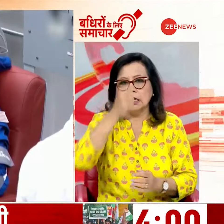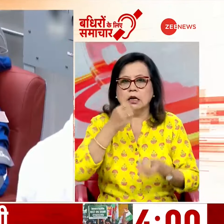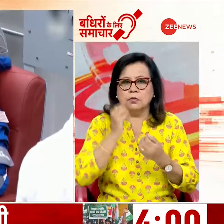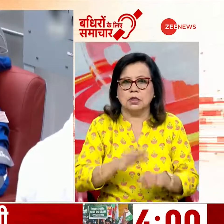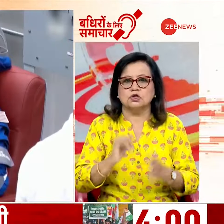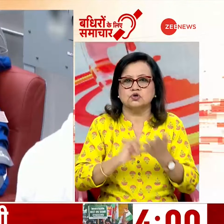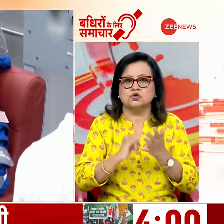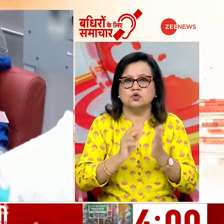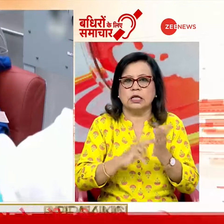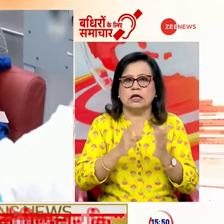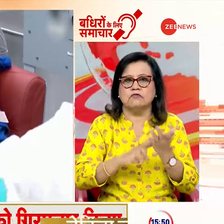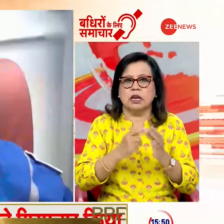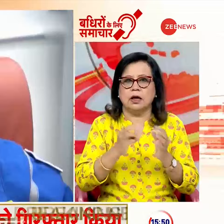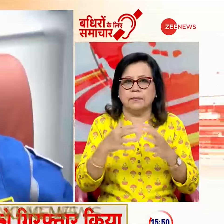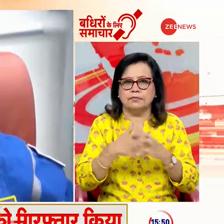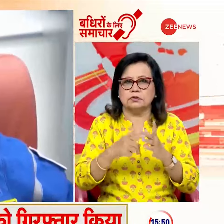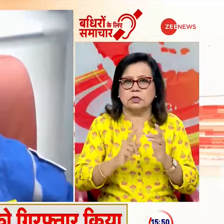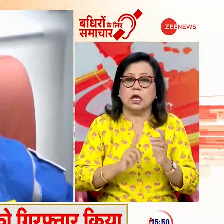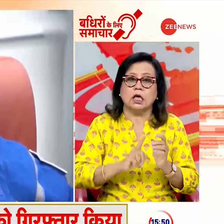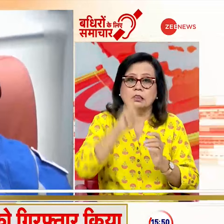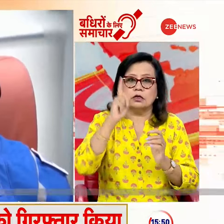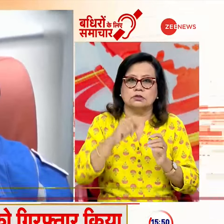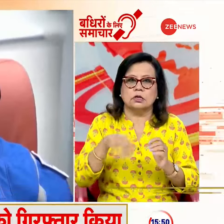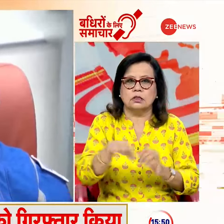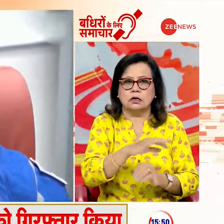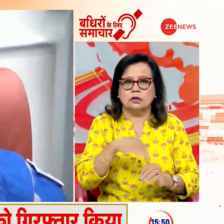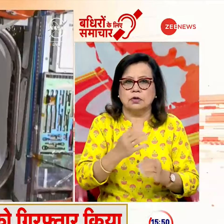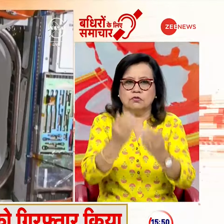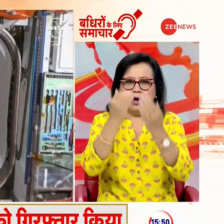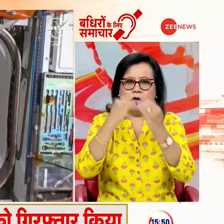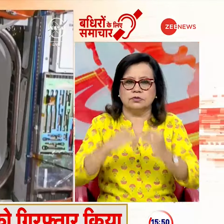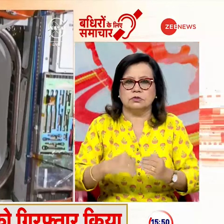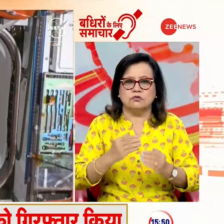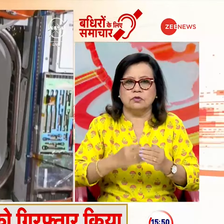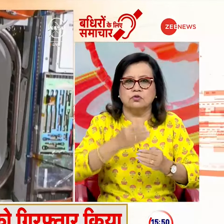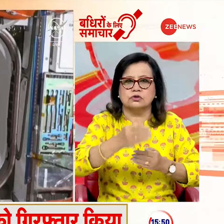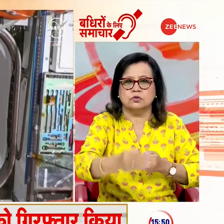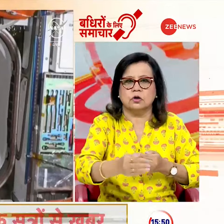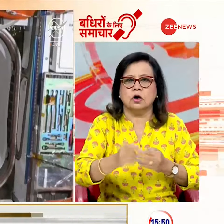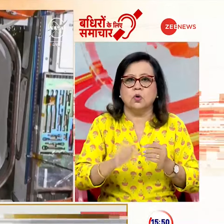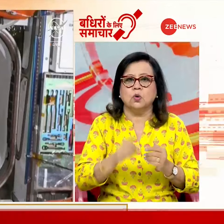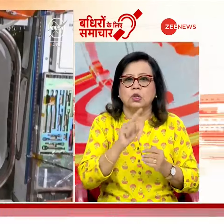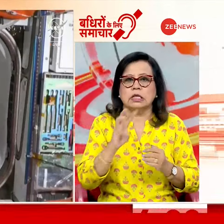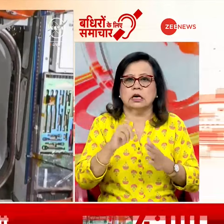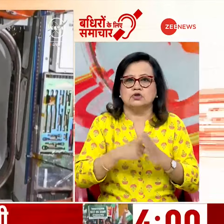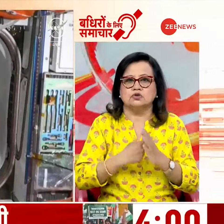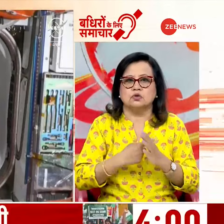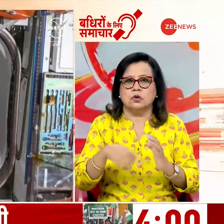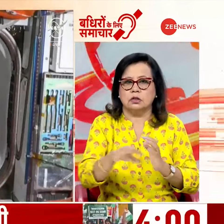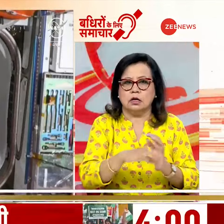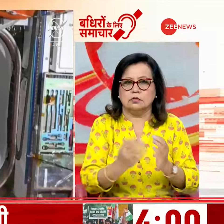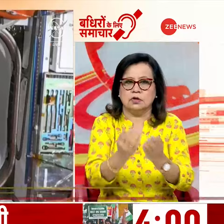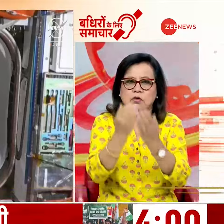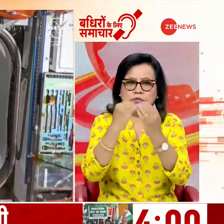भारतीय मूल की सुनीता विलियम्स की अंतरिक्ष से धरती पर वापसी फिर से टल गई। उनको 13 जून को धरती